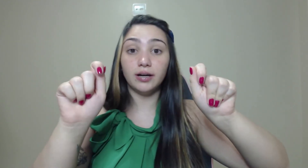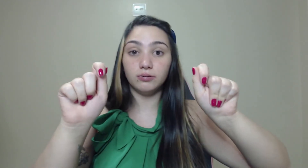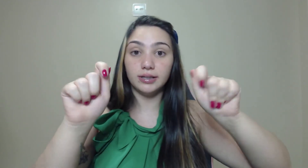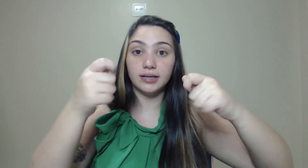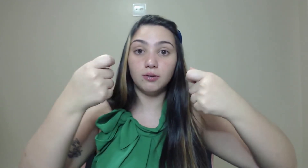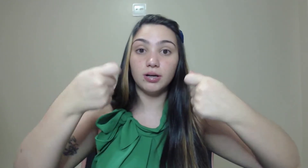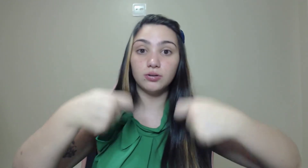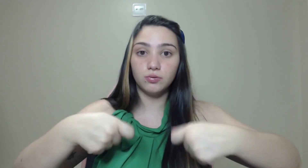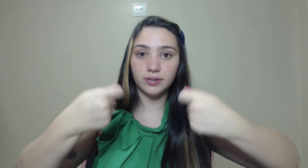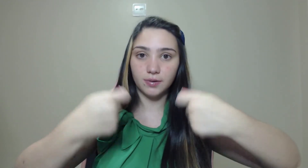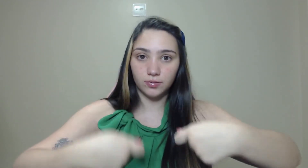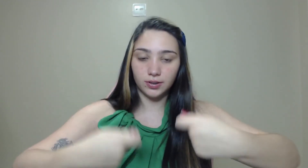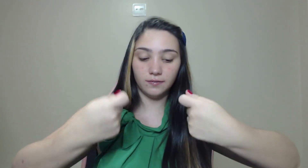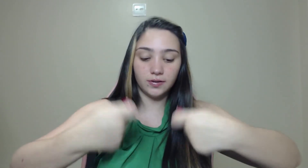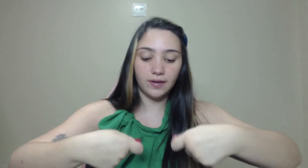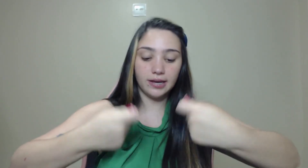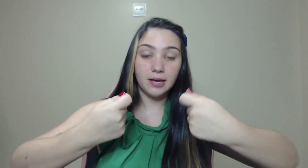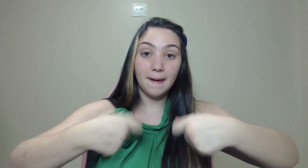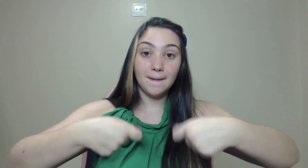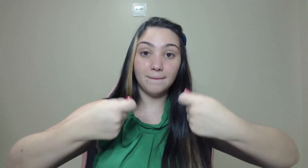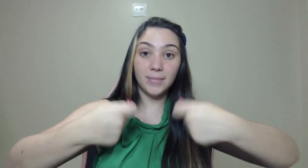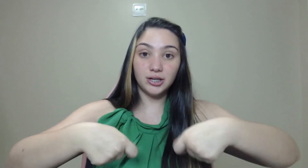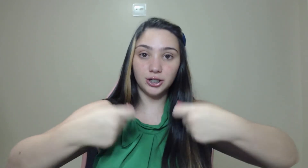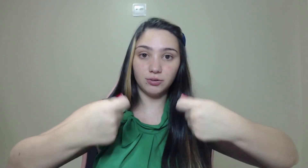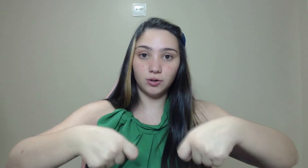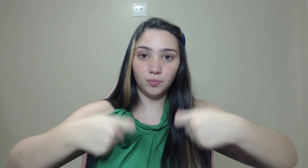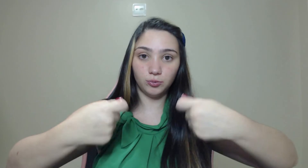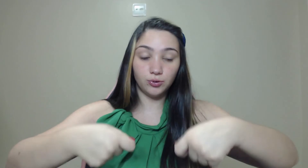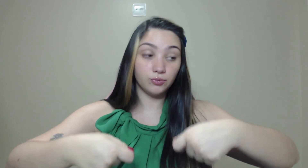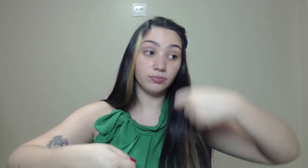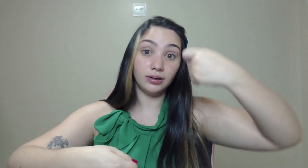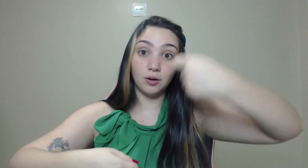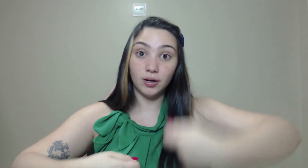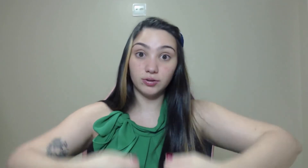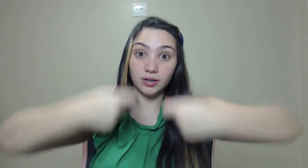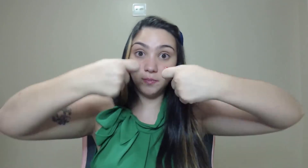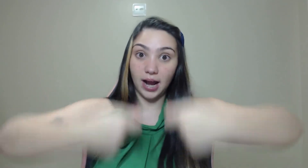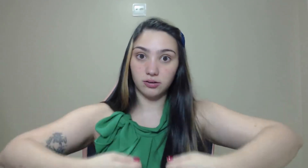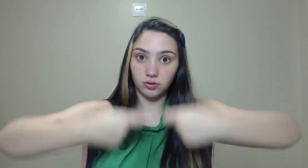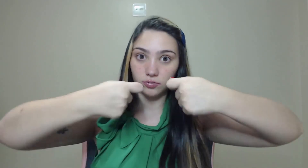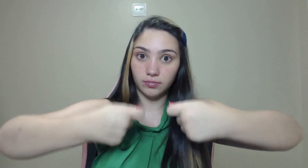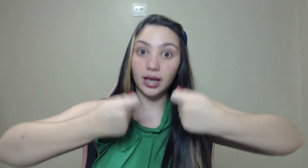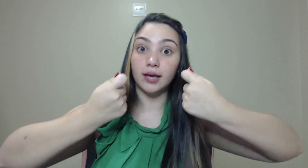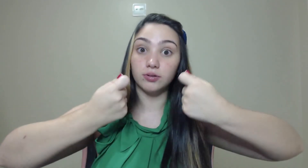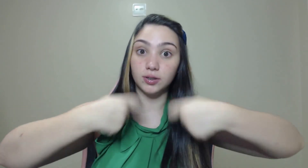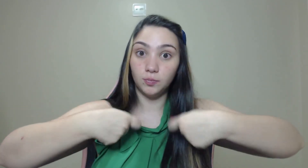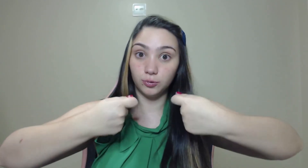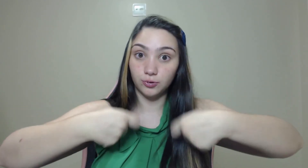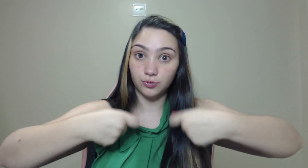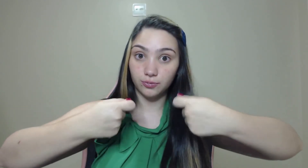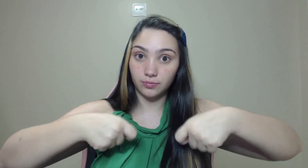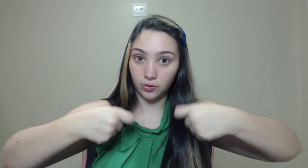acontecer com as duas mãos. E você vai mexer o seu pulso, não é o seu braço, é o seu pulso,